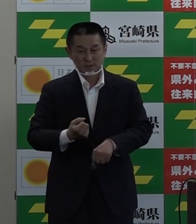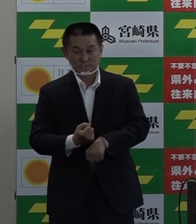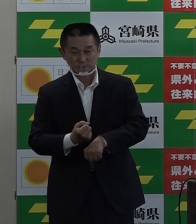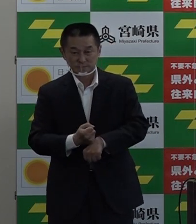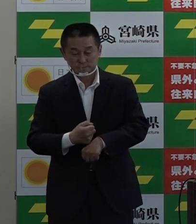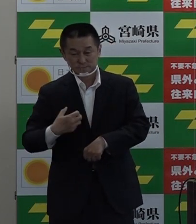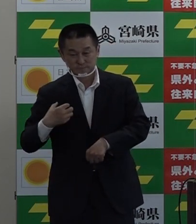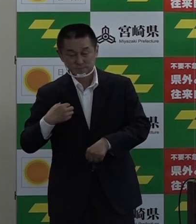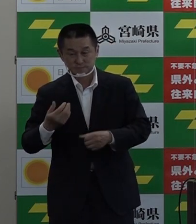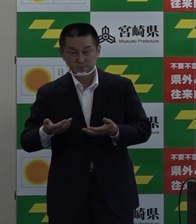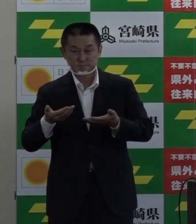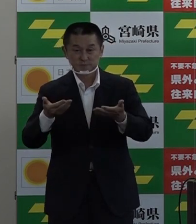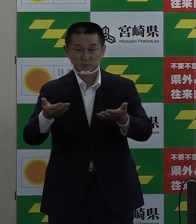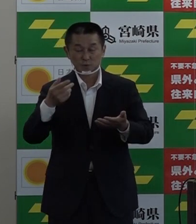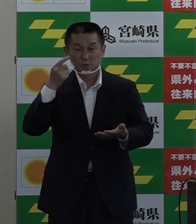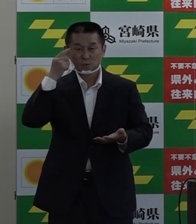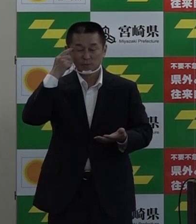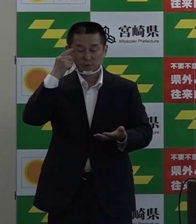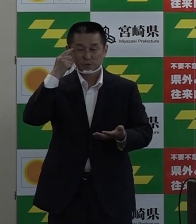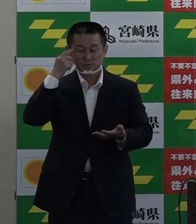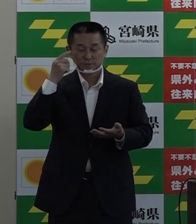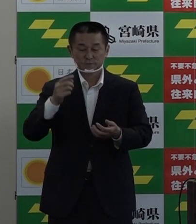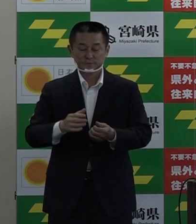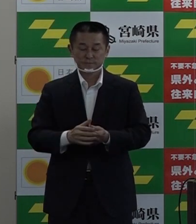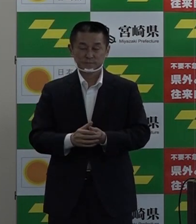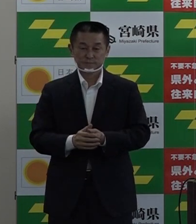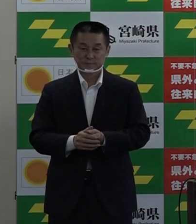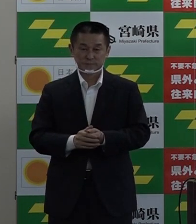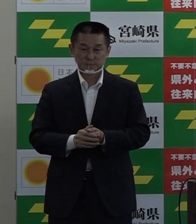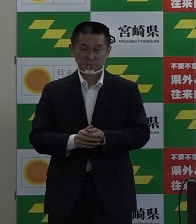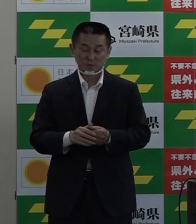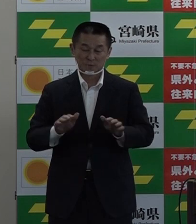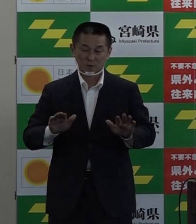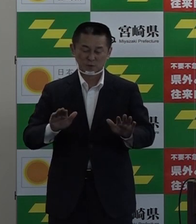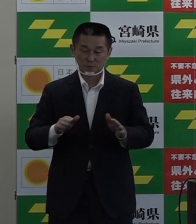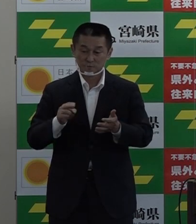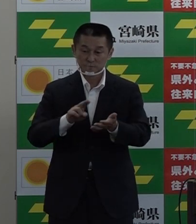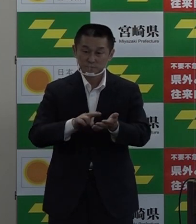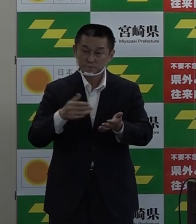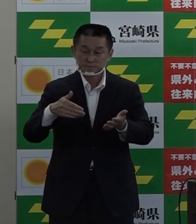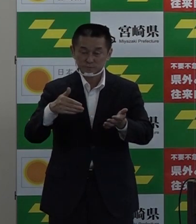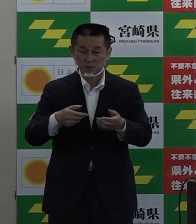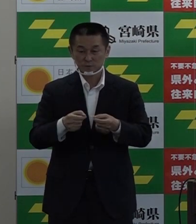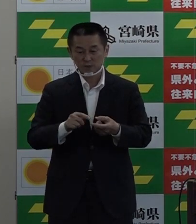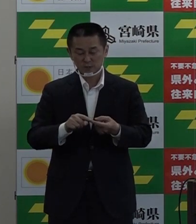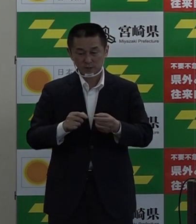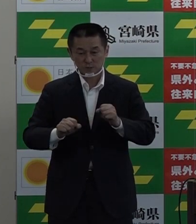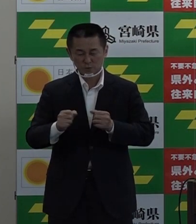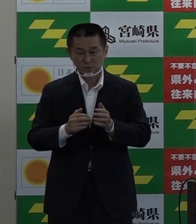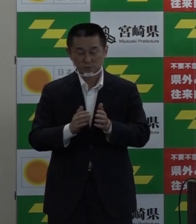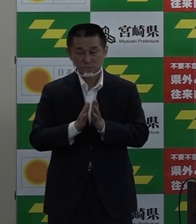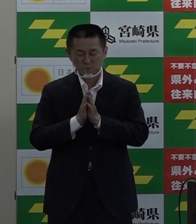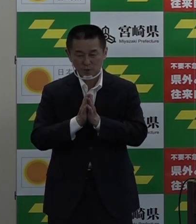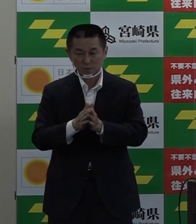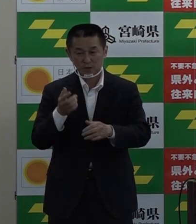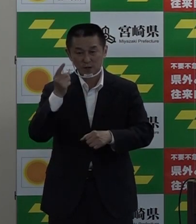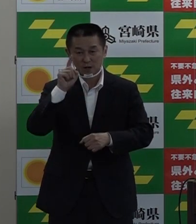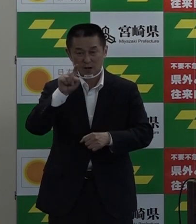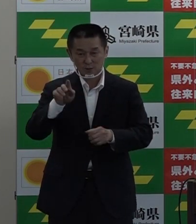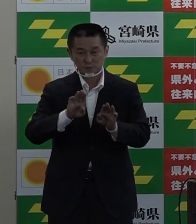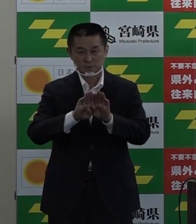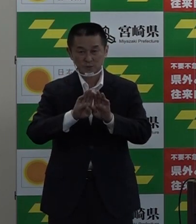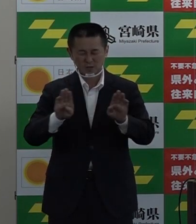便ご負担をおかけをいたしますが、今日指定をするわけでありますが、具体的な行動要請は明日からということ